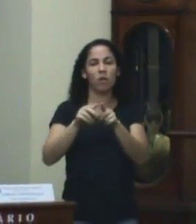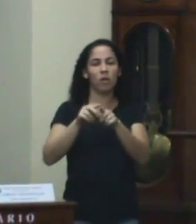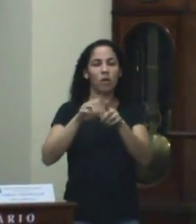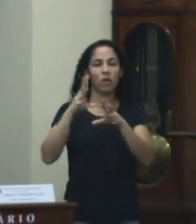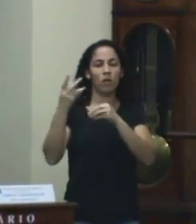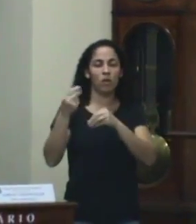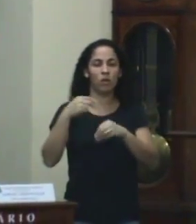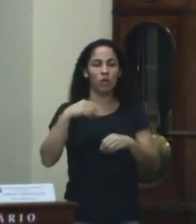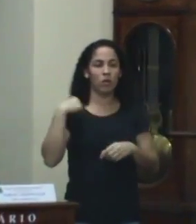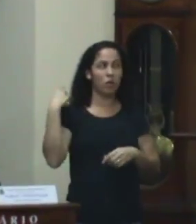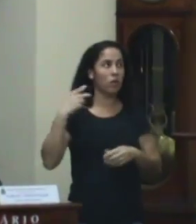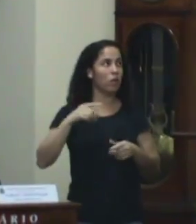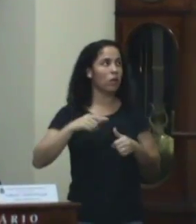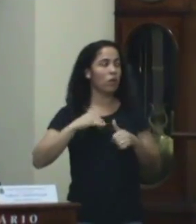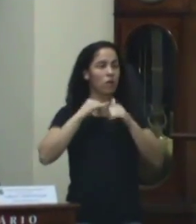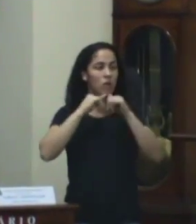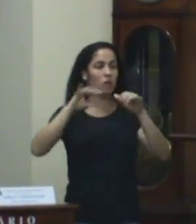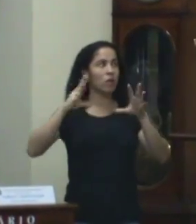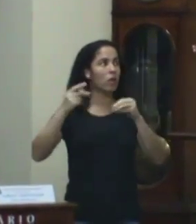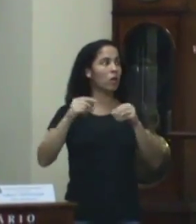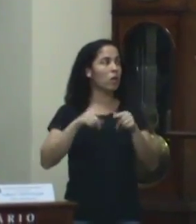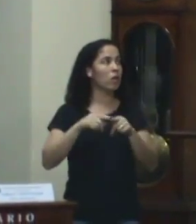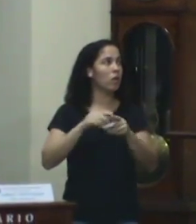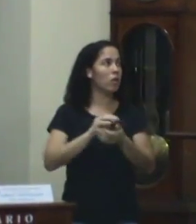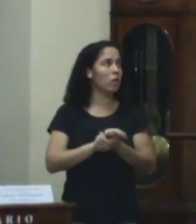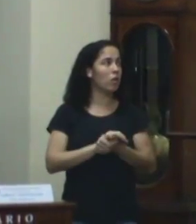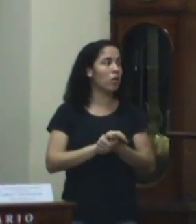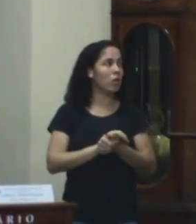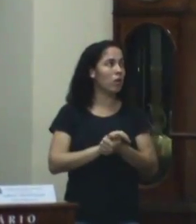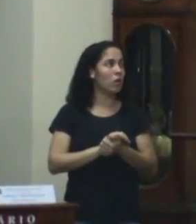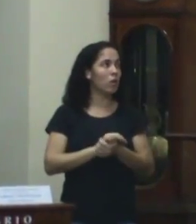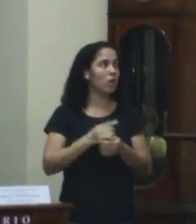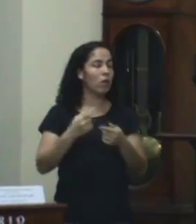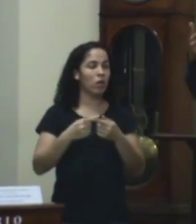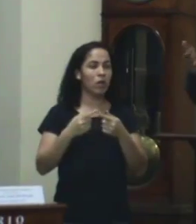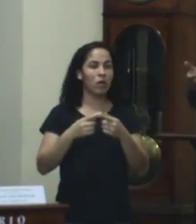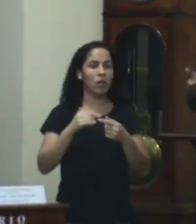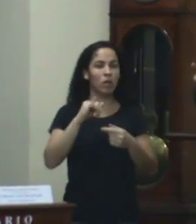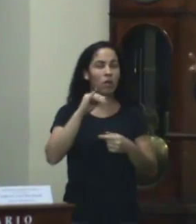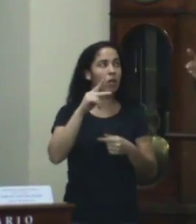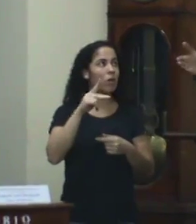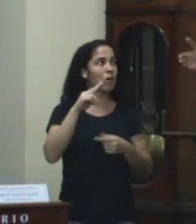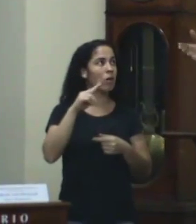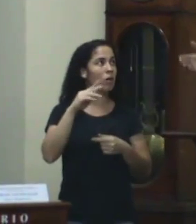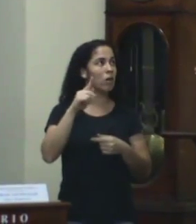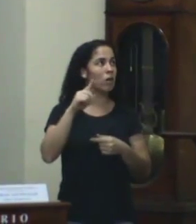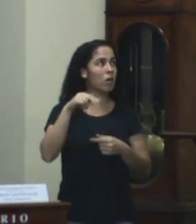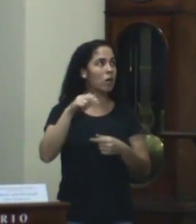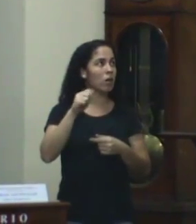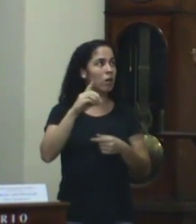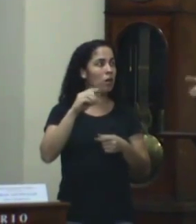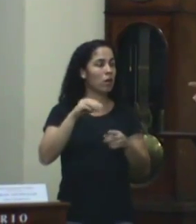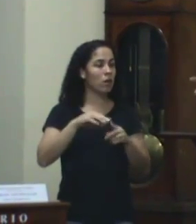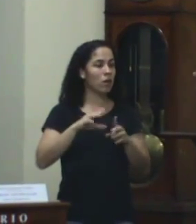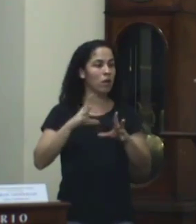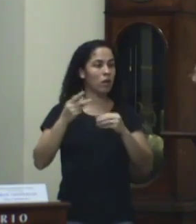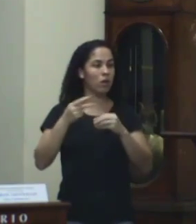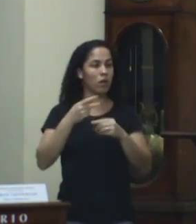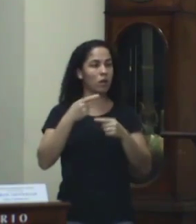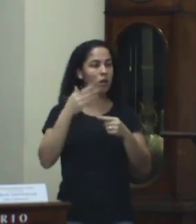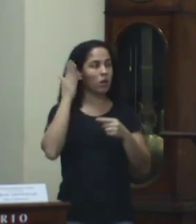quero dar uma informação em primeira mão, acho que todos já devem saber. Foi impugnada novamente a licitação do estacionamento